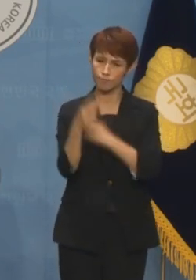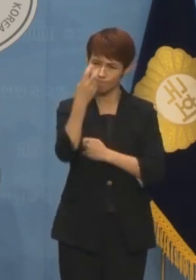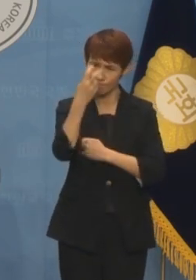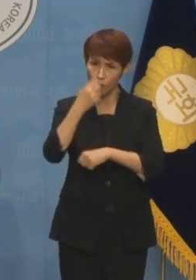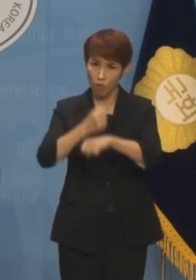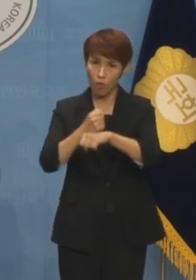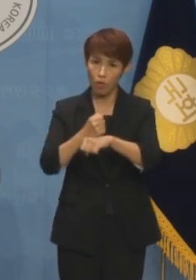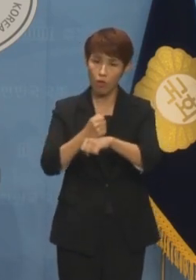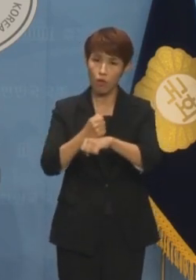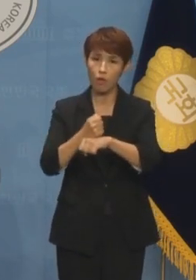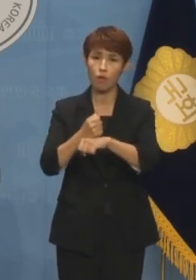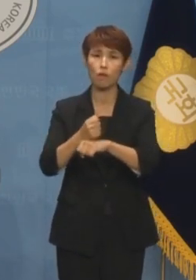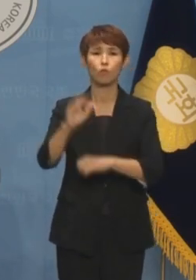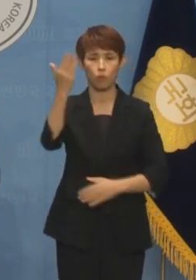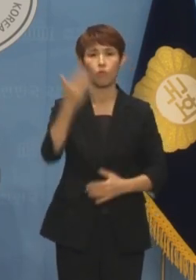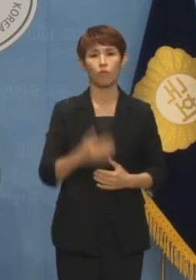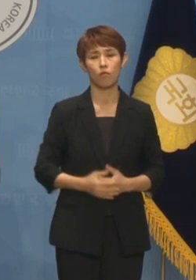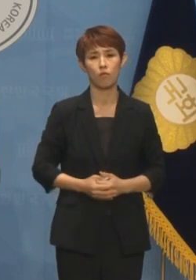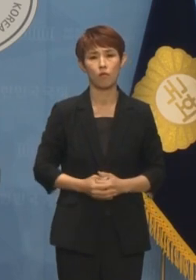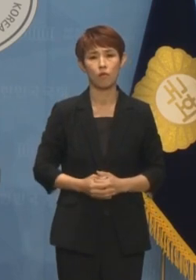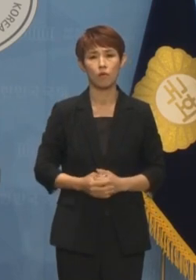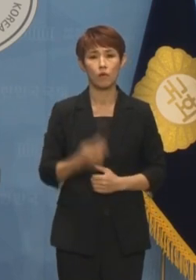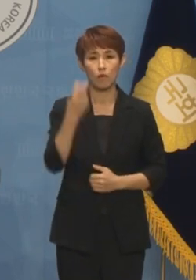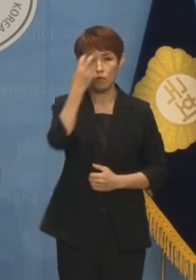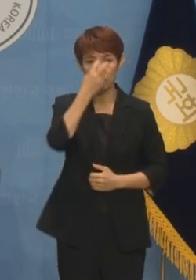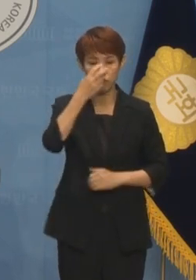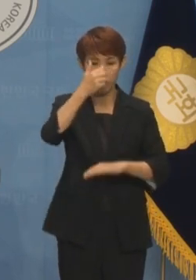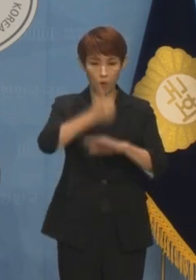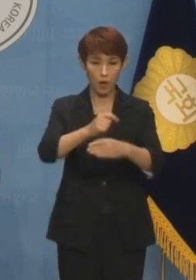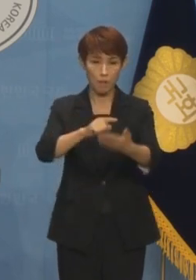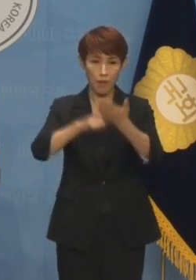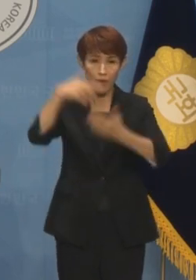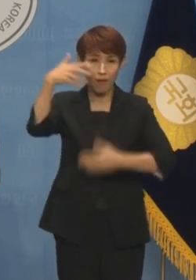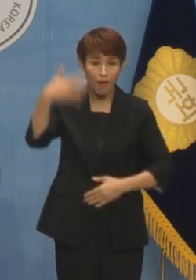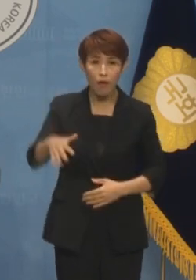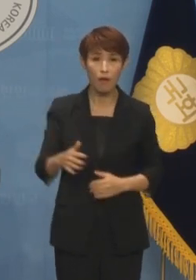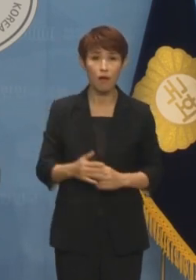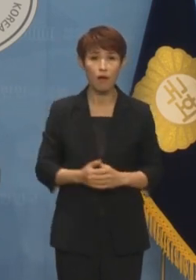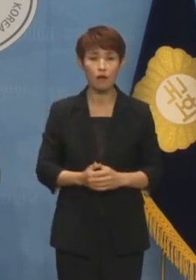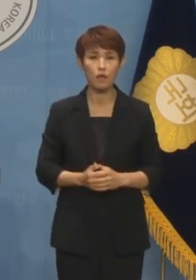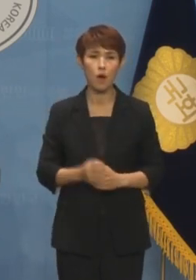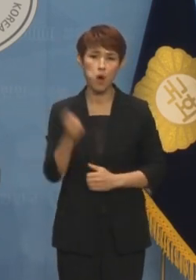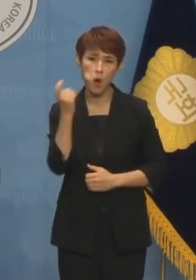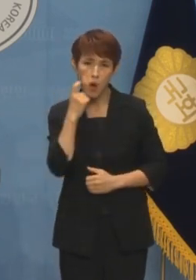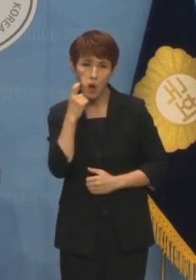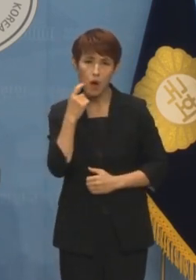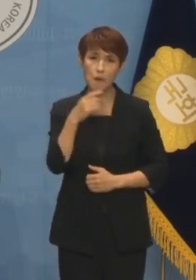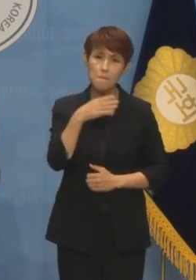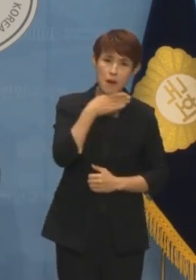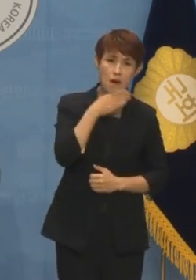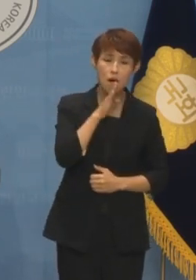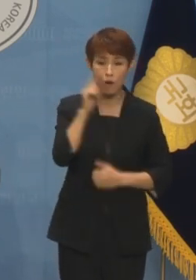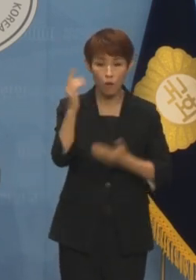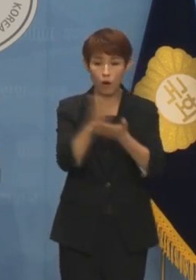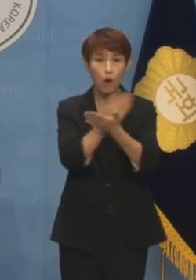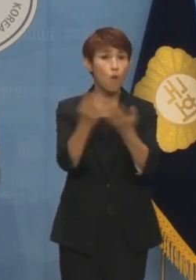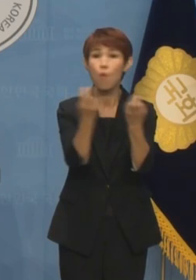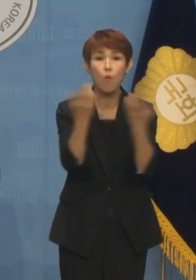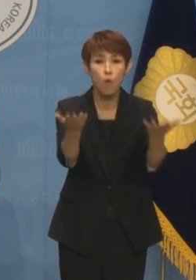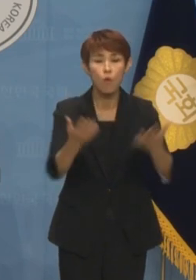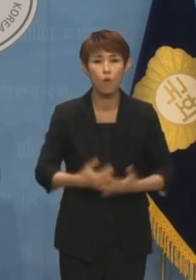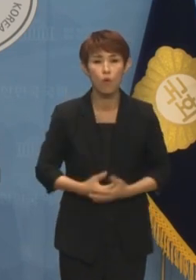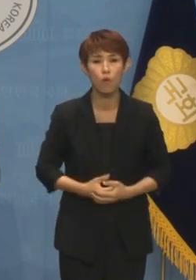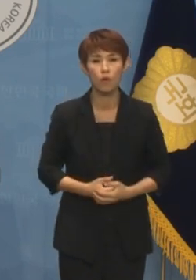사안입니다. 수사 결과가 나오지도 않았는데 어떻게 위정인지 아닌지 판단할 수 있단